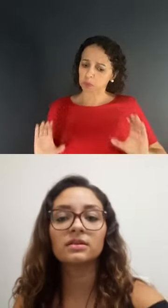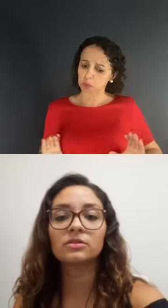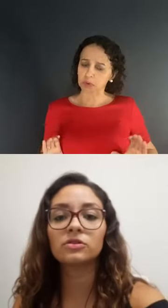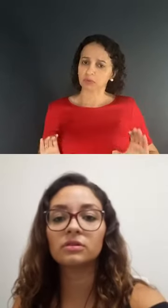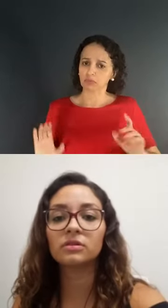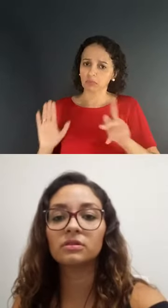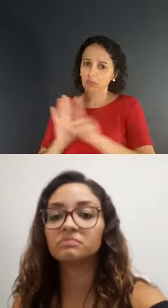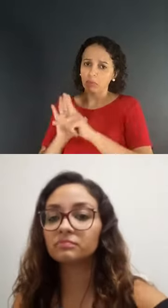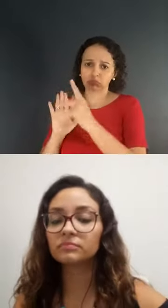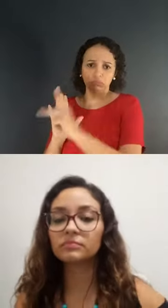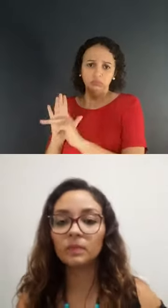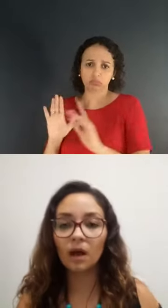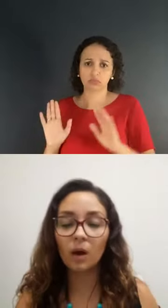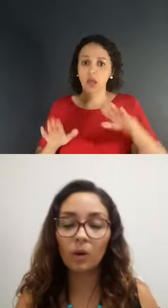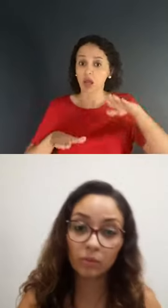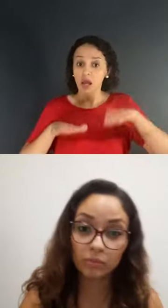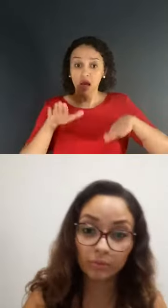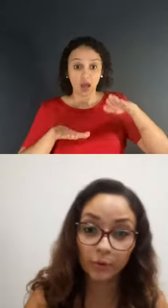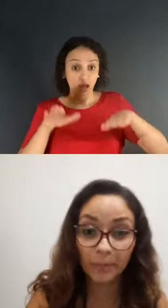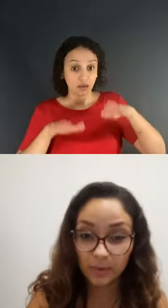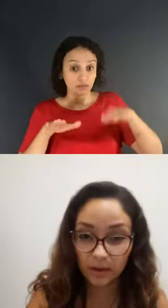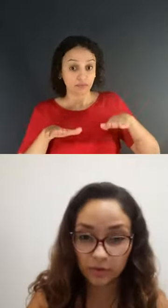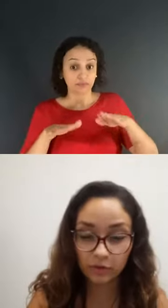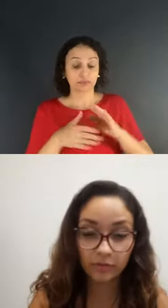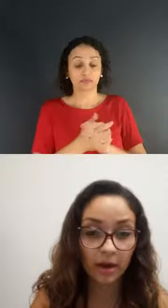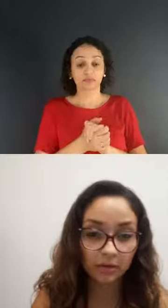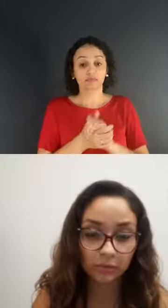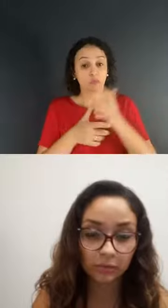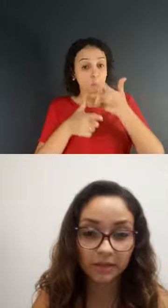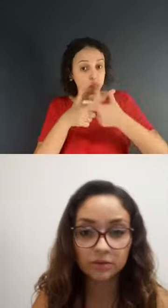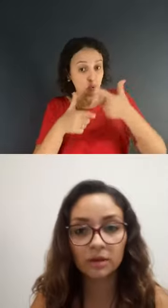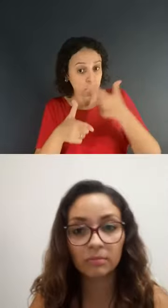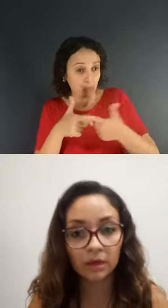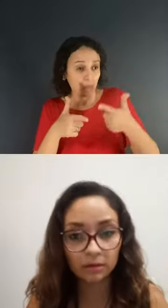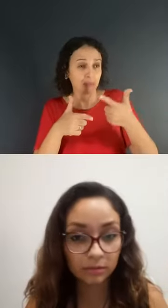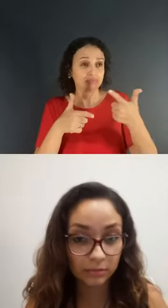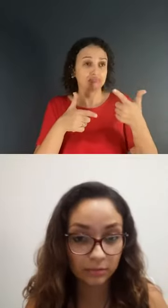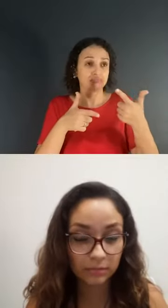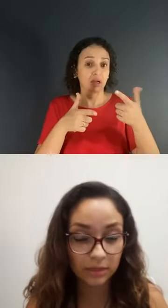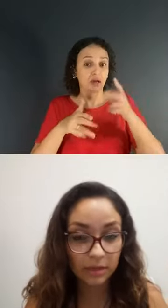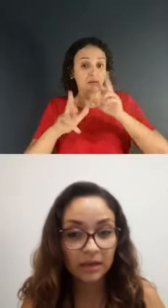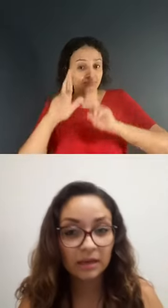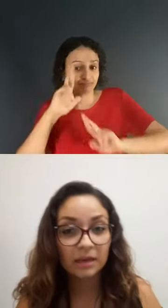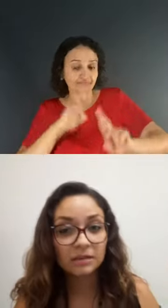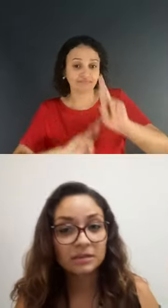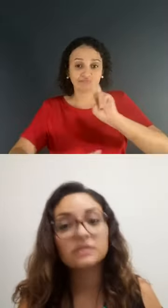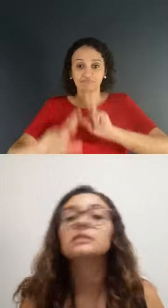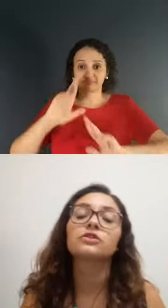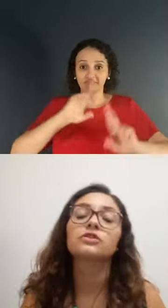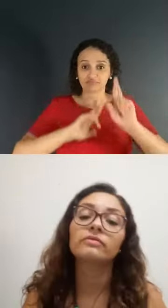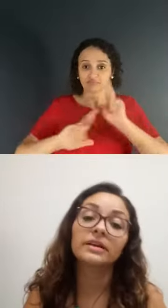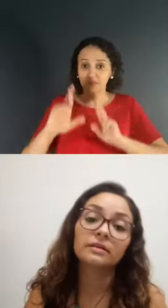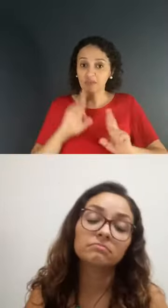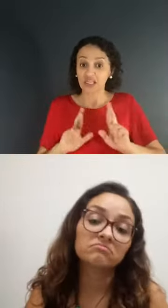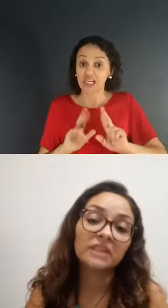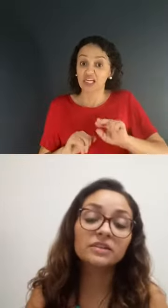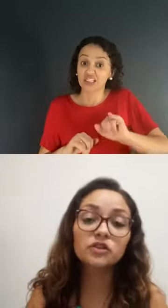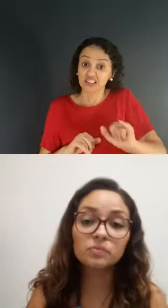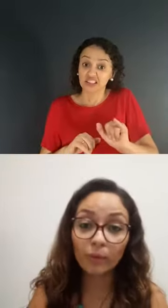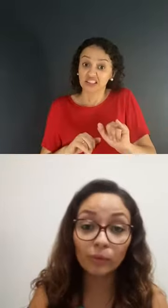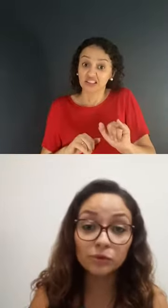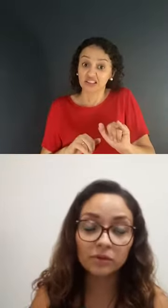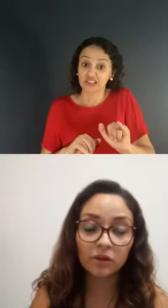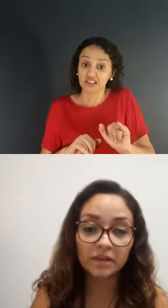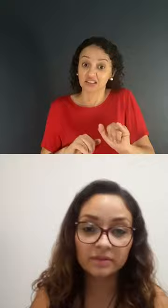talvez seja algum problema que eles tiveram no relacionamento. Se ele estiver,